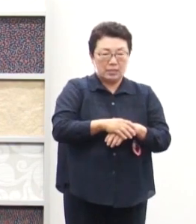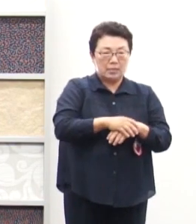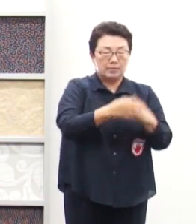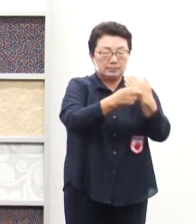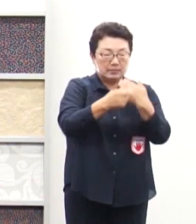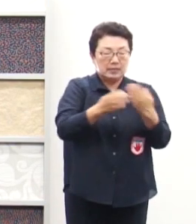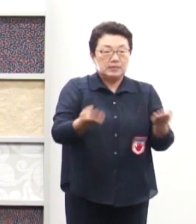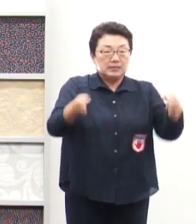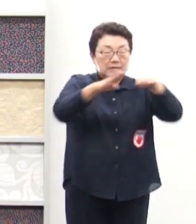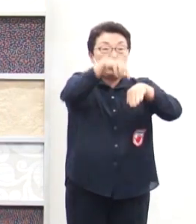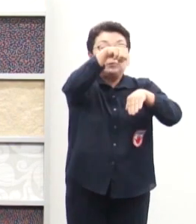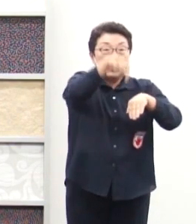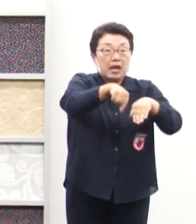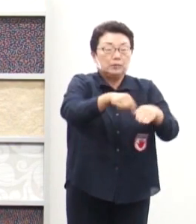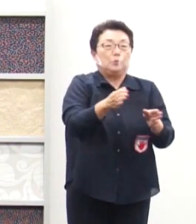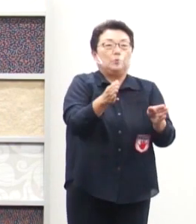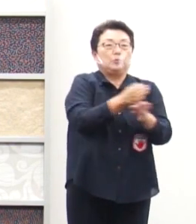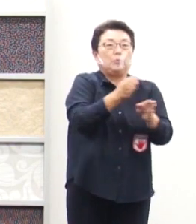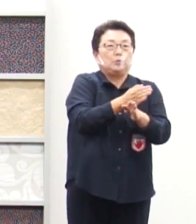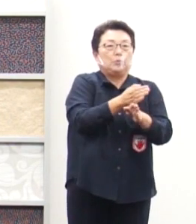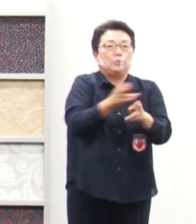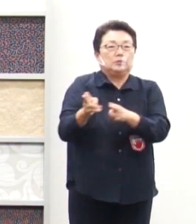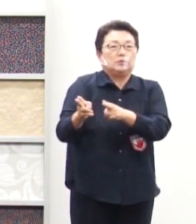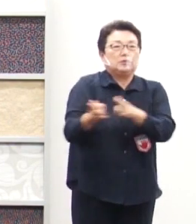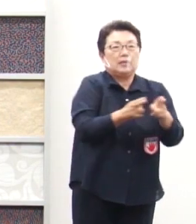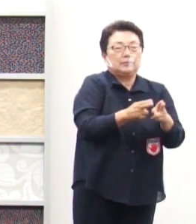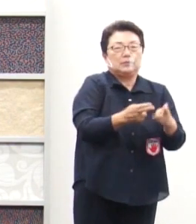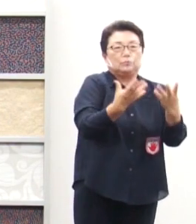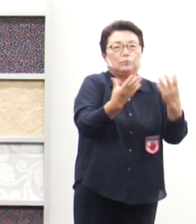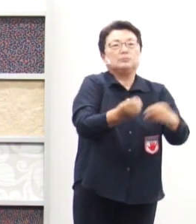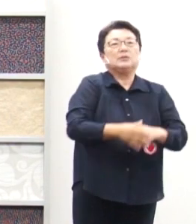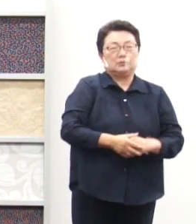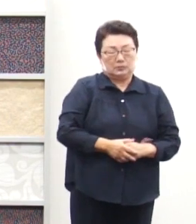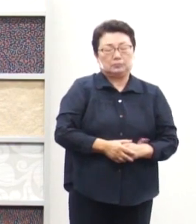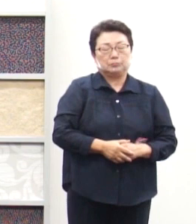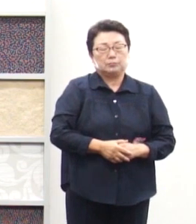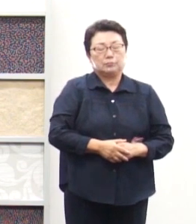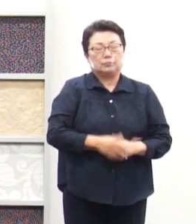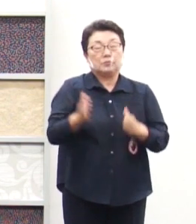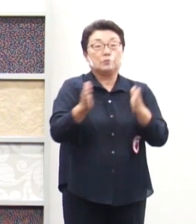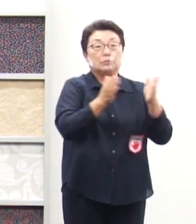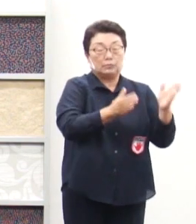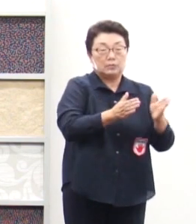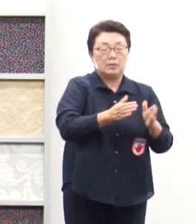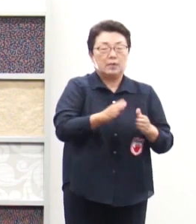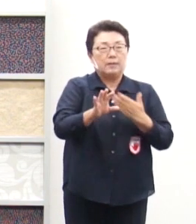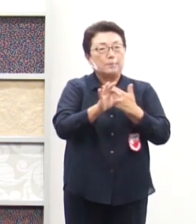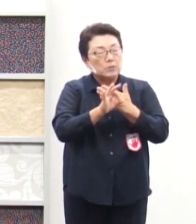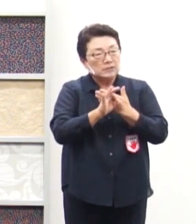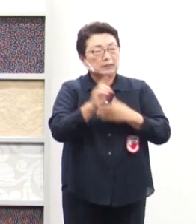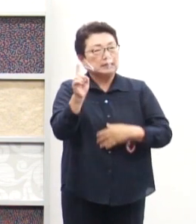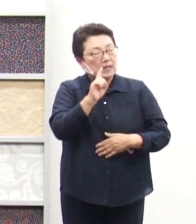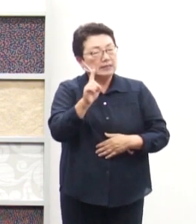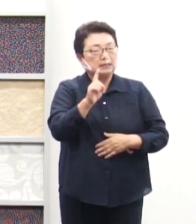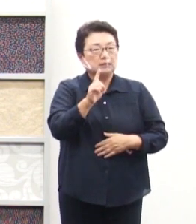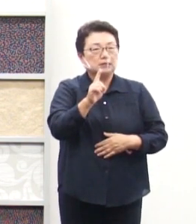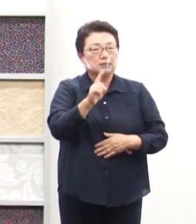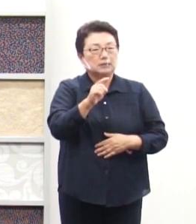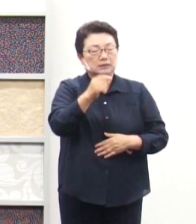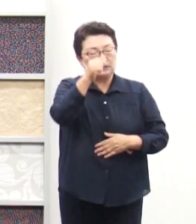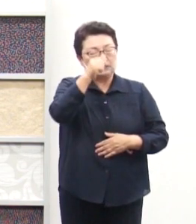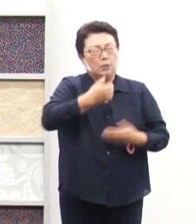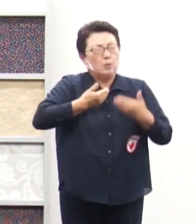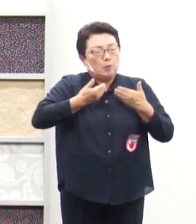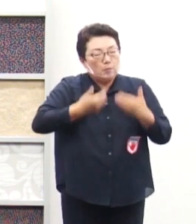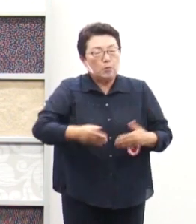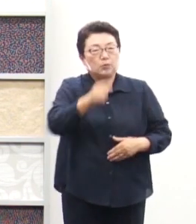設内における療養体制を整備したところであります。さらに万が一症状の重